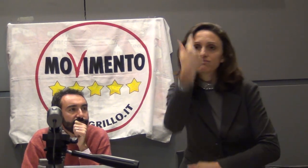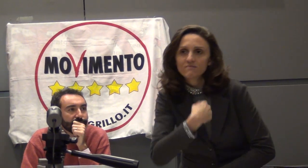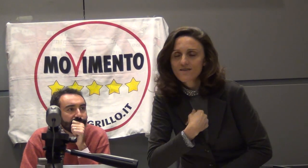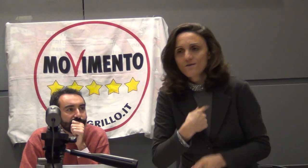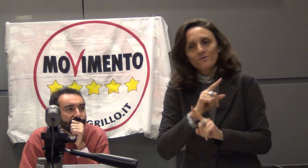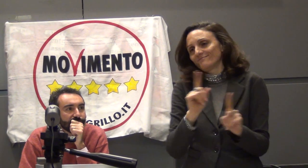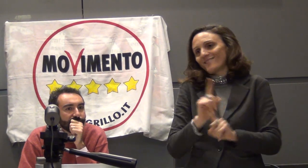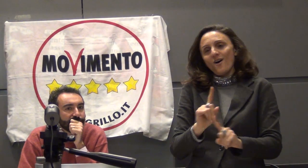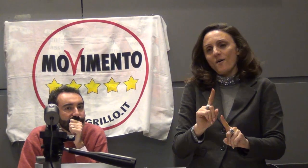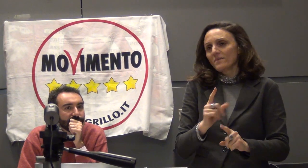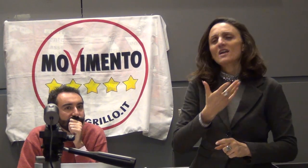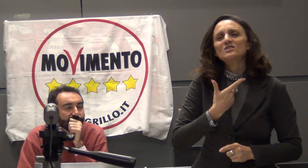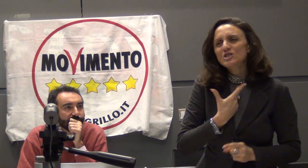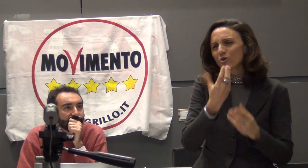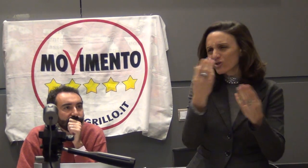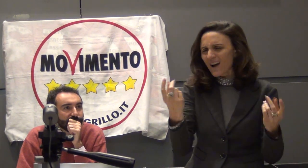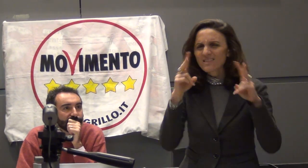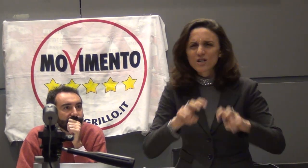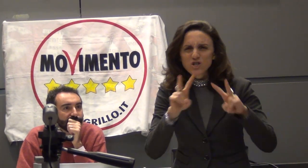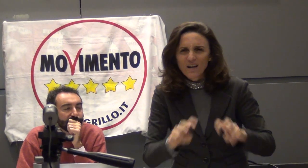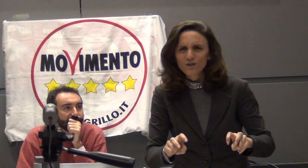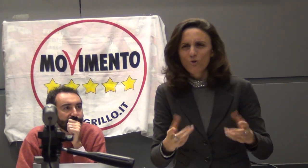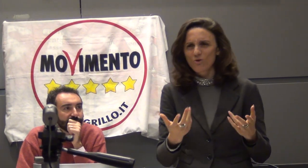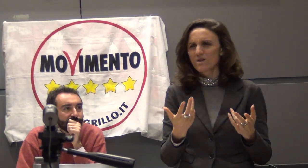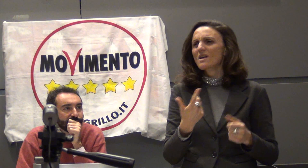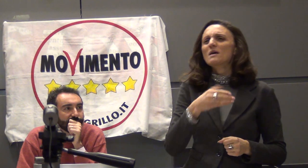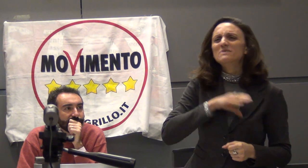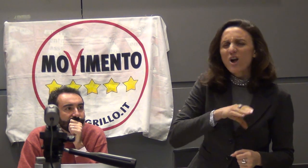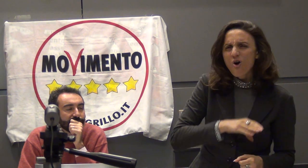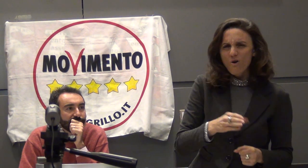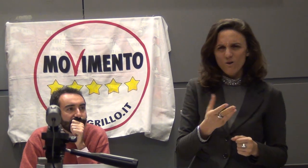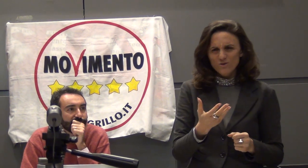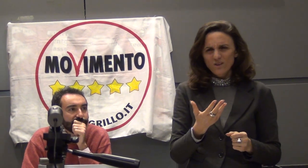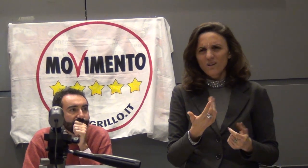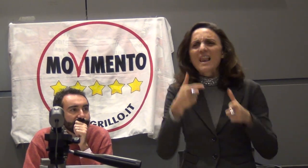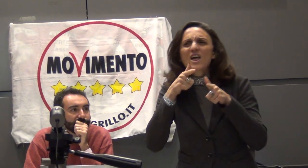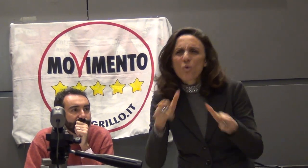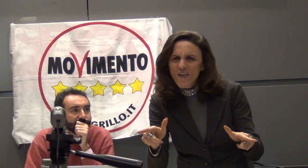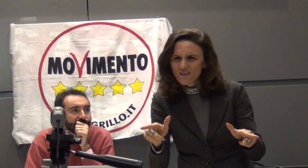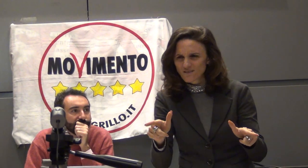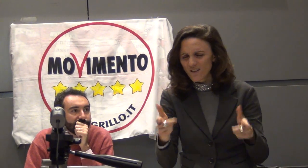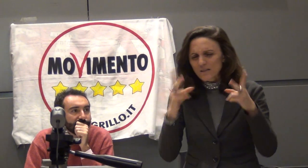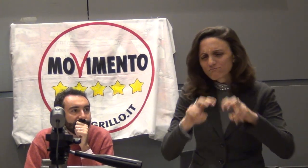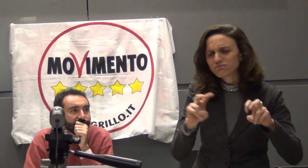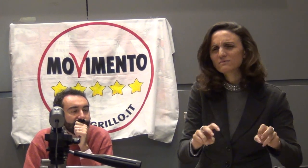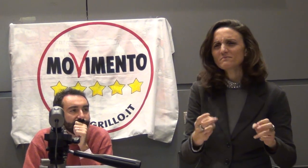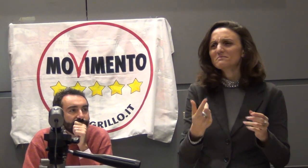vera e propria lingua che non ho di certo inventato io. Tanti ricercatori, psicologi, linguistici